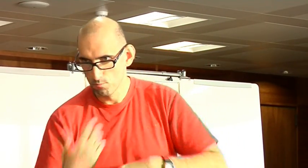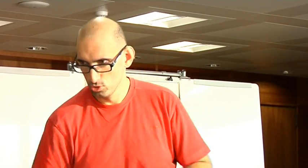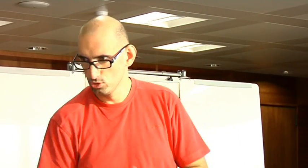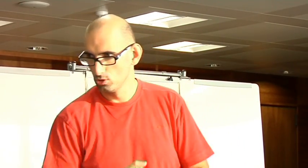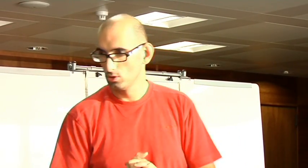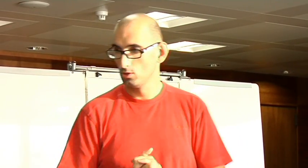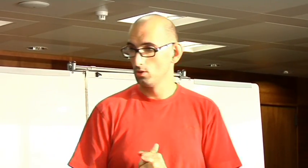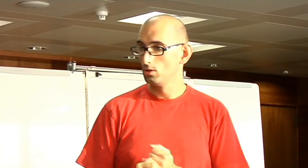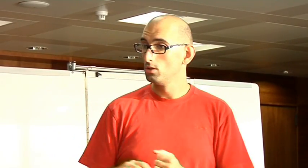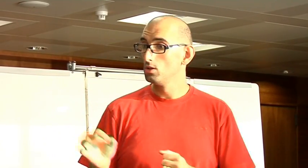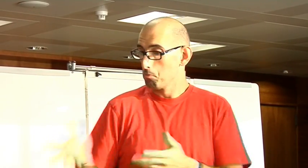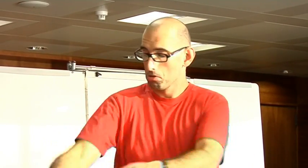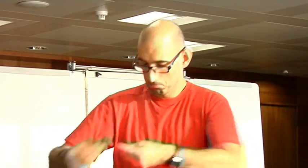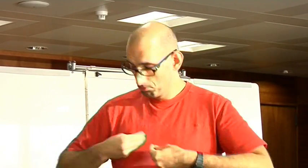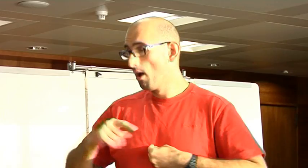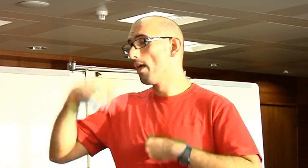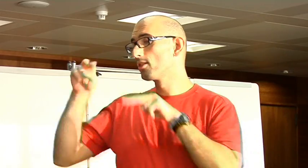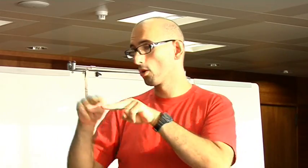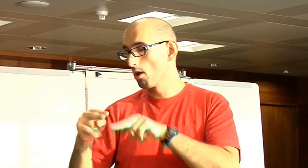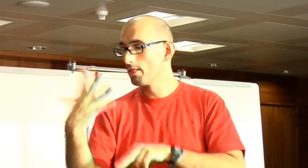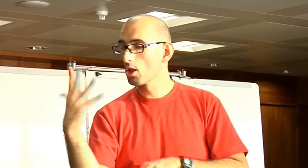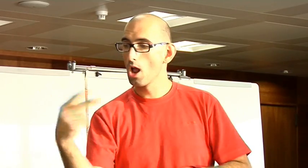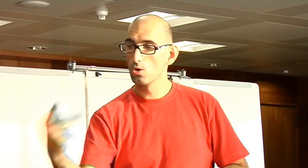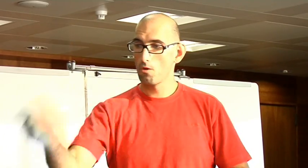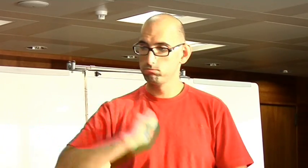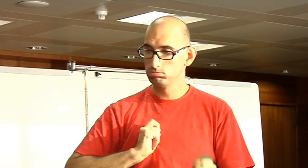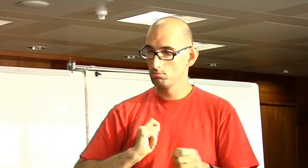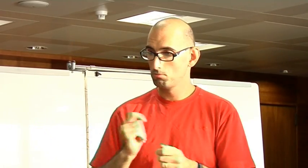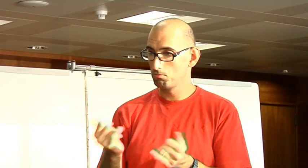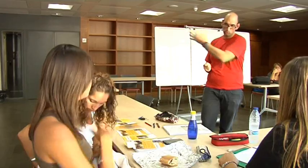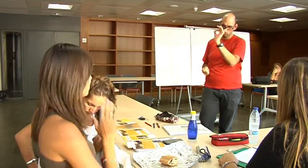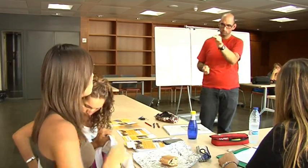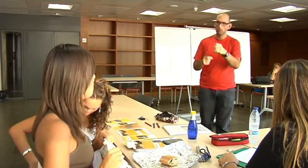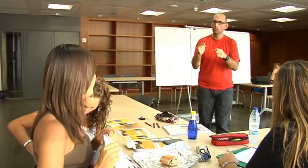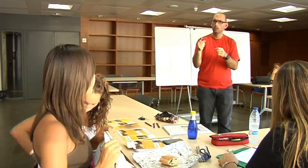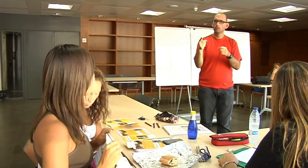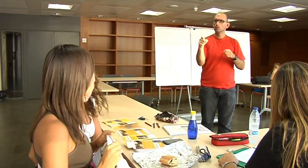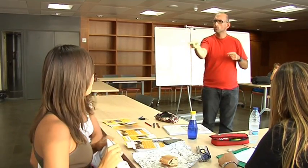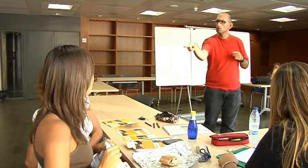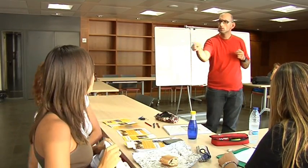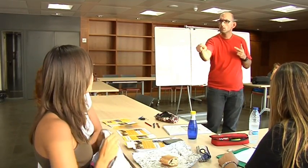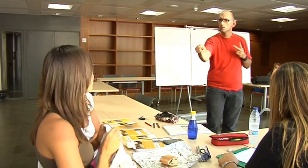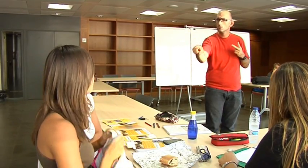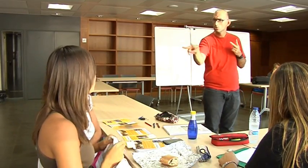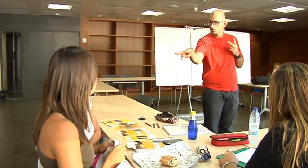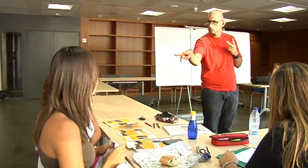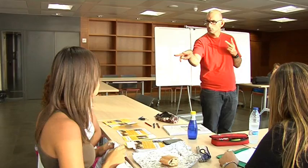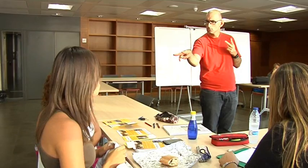Pues un 90% de las personas sordas adultas de 20, 25 años para arriba son analfabetas funcionales. ¿Qué quiere decir? Son personas